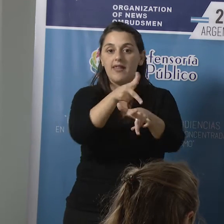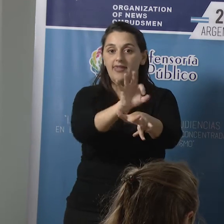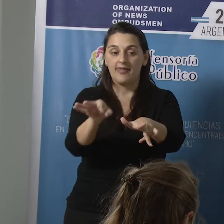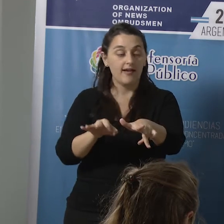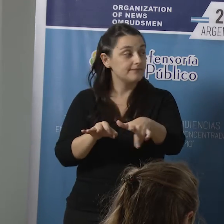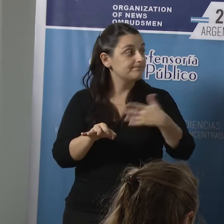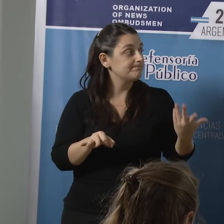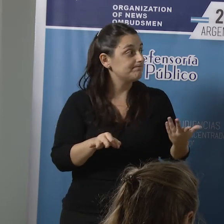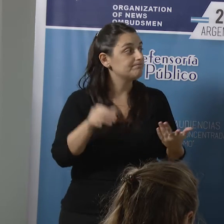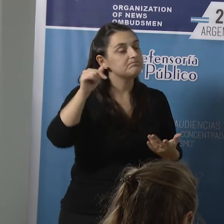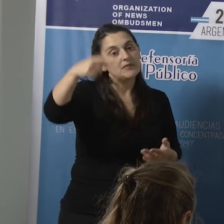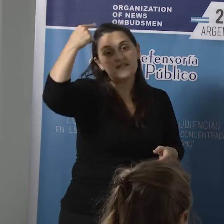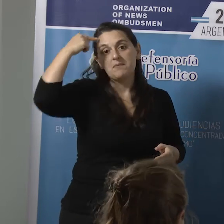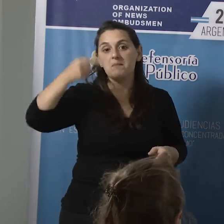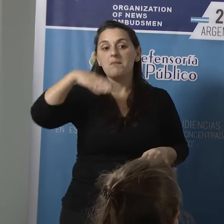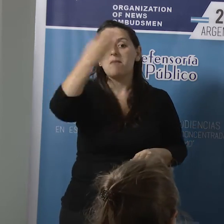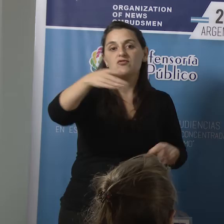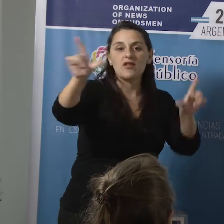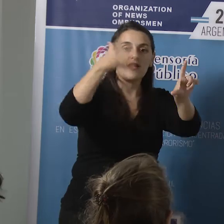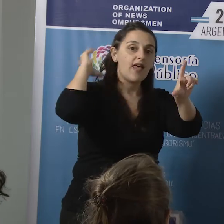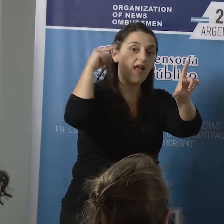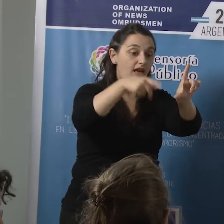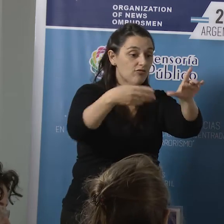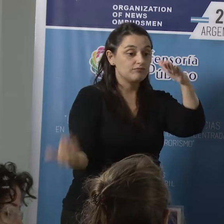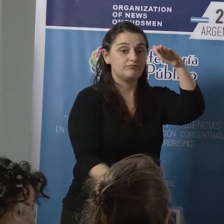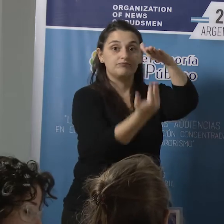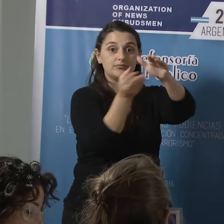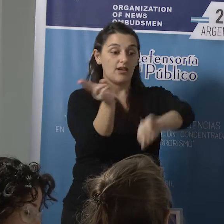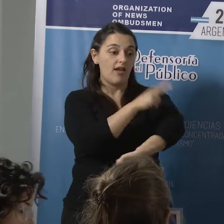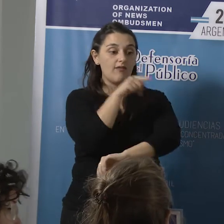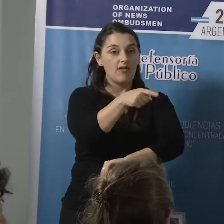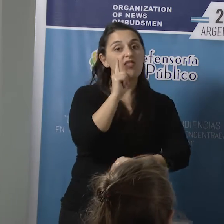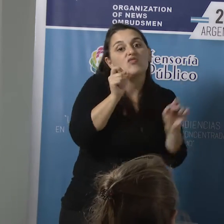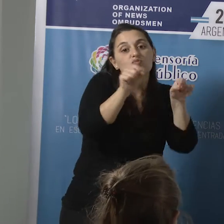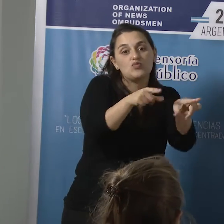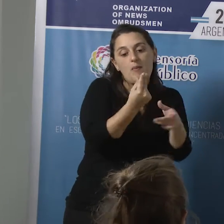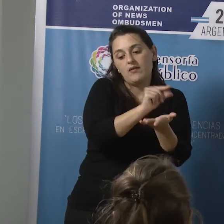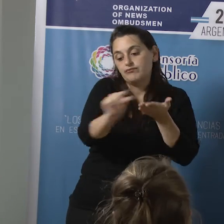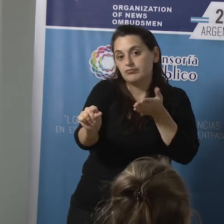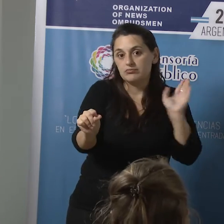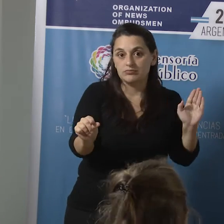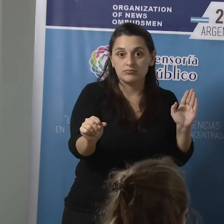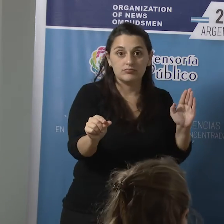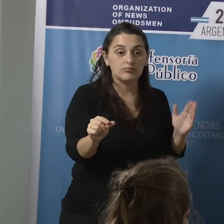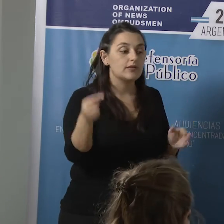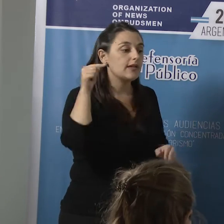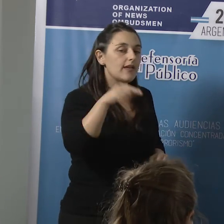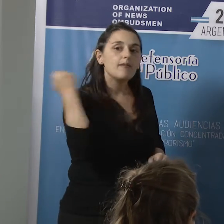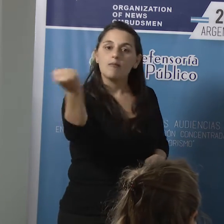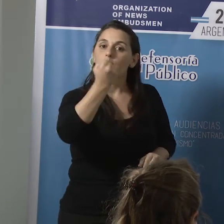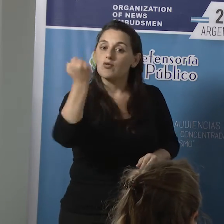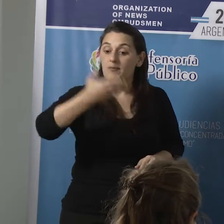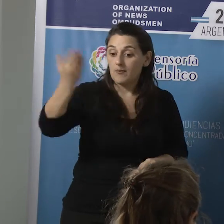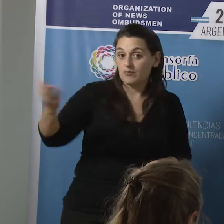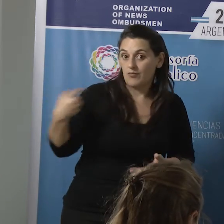finalidad, dejando a las decisiones de las gerencias de los canales la ejecución de los mismos. Debido a la importancia y la independencia de la labor